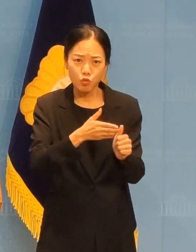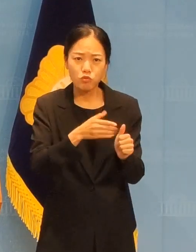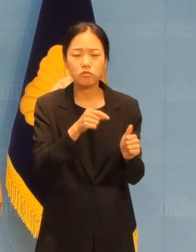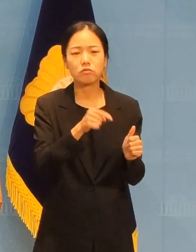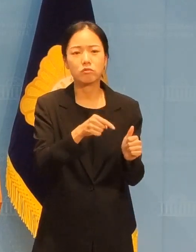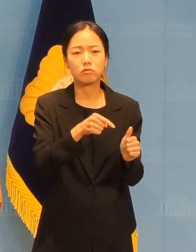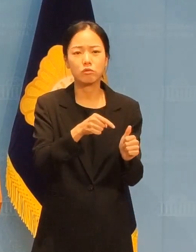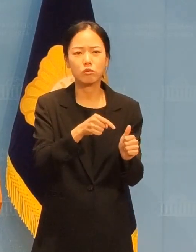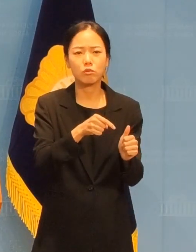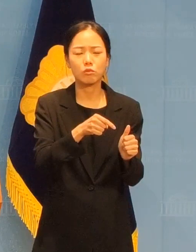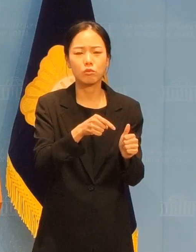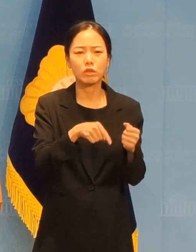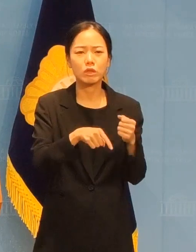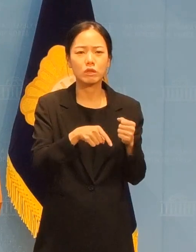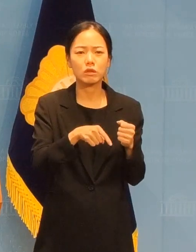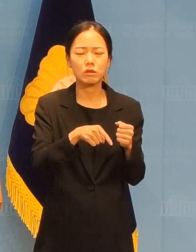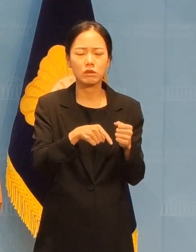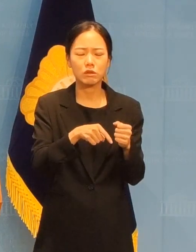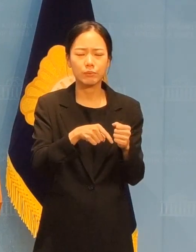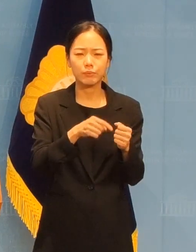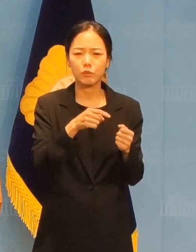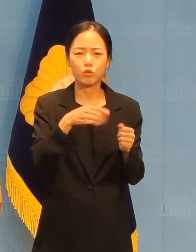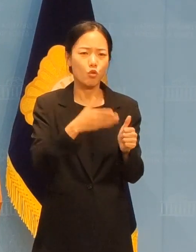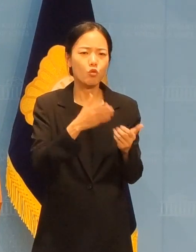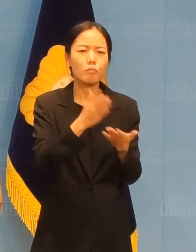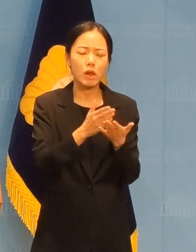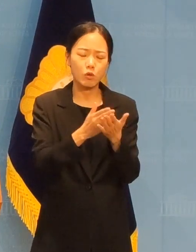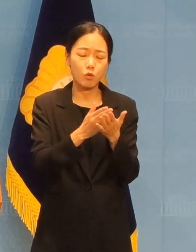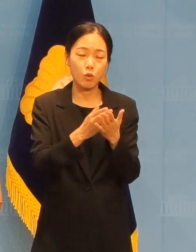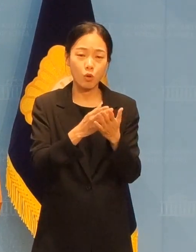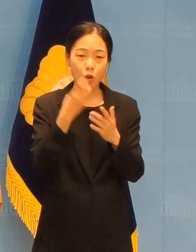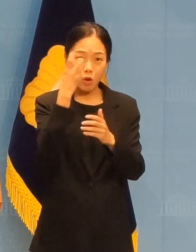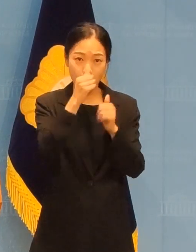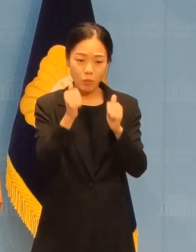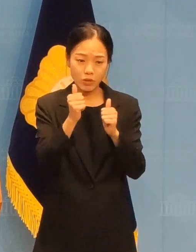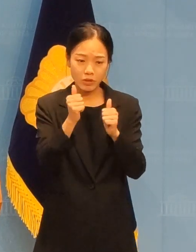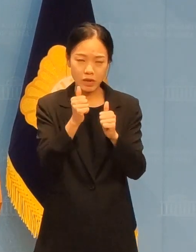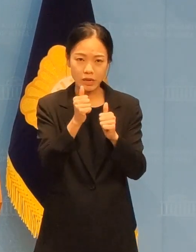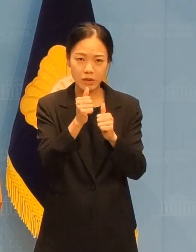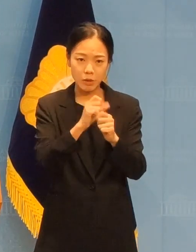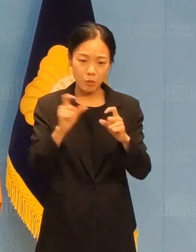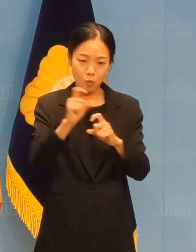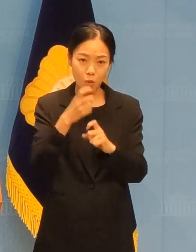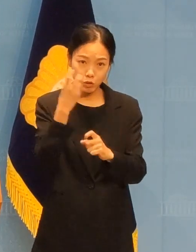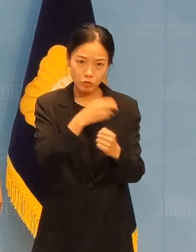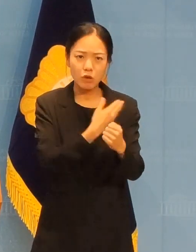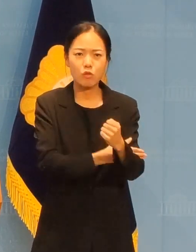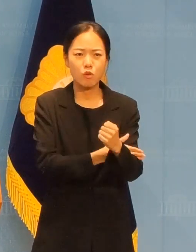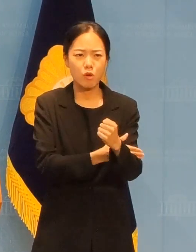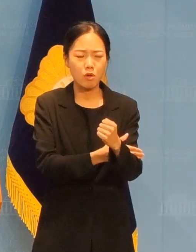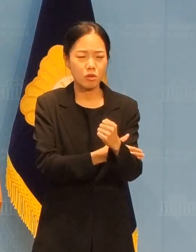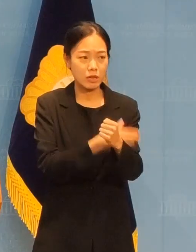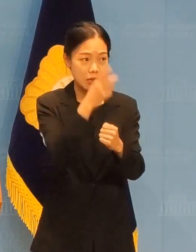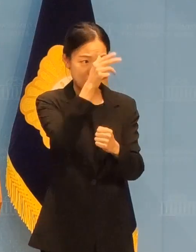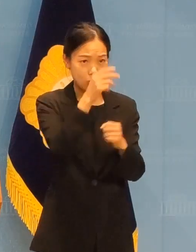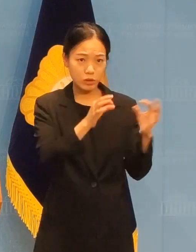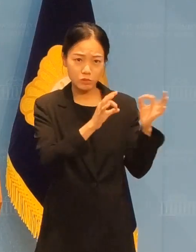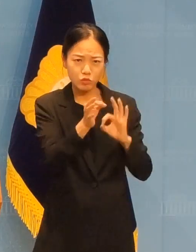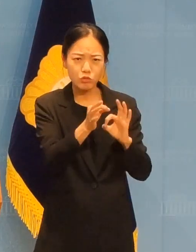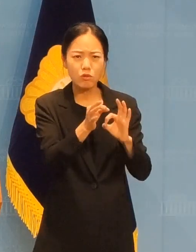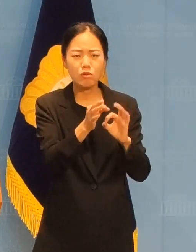누락을 바로잡는 최후의 안전장치였습니다. 앞으로는 검사가 직접 보완하지